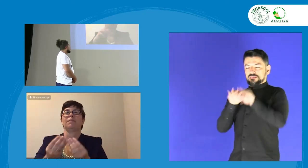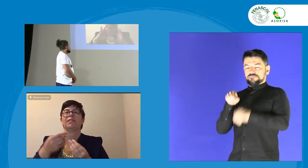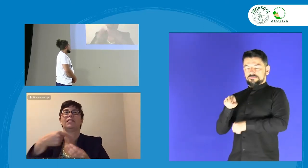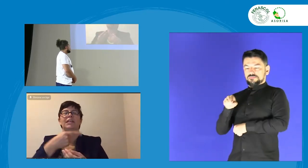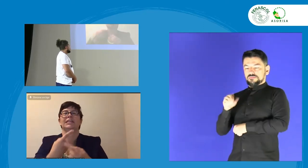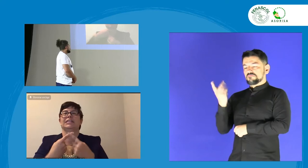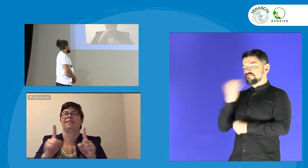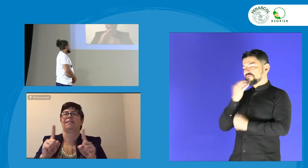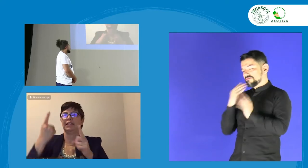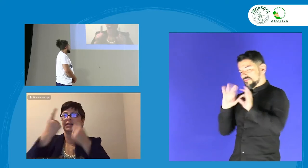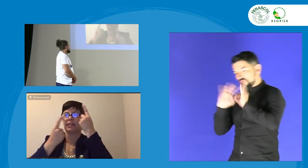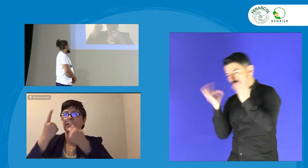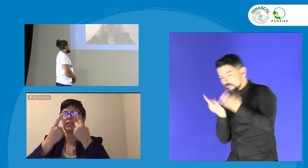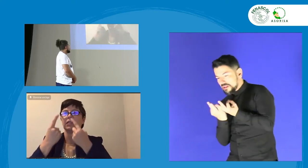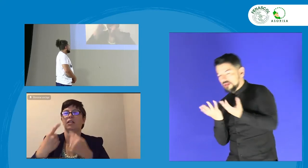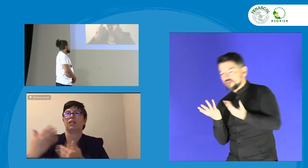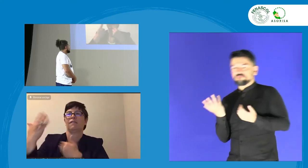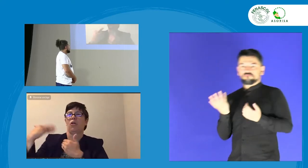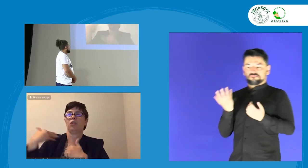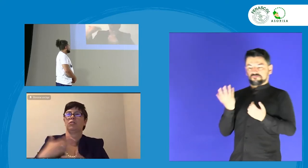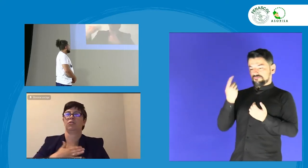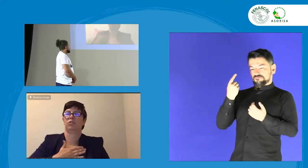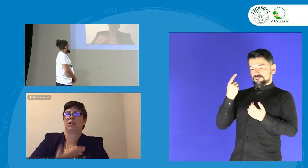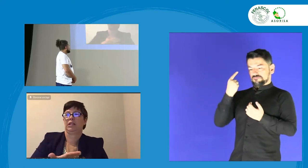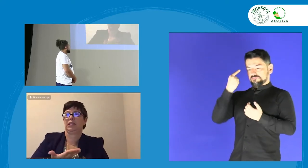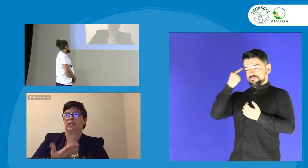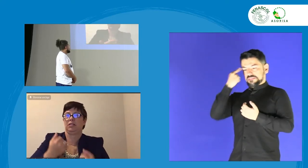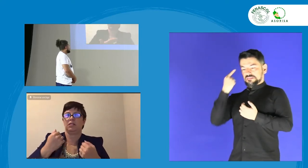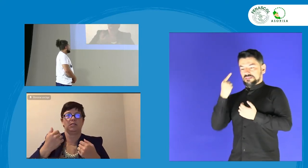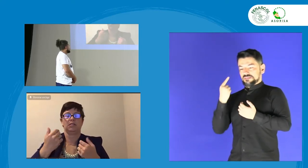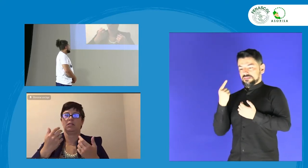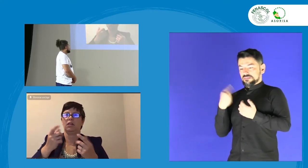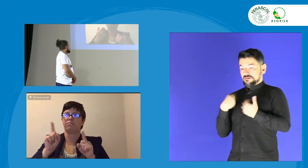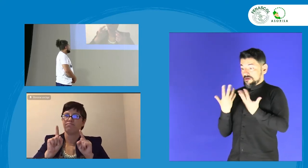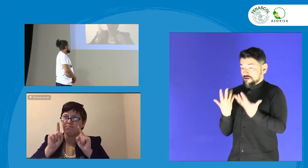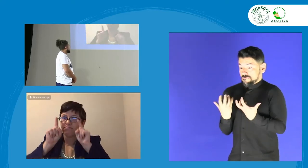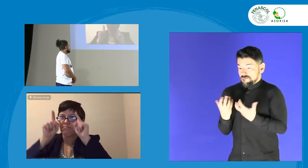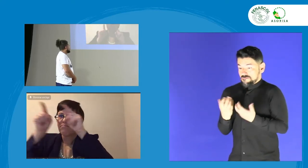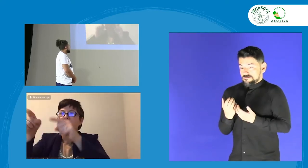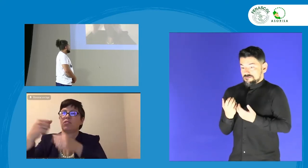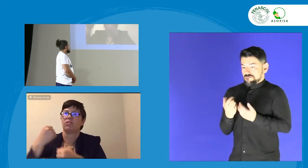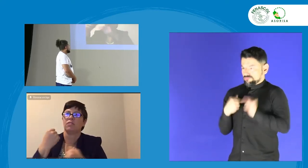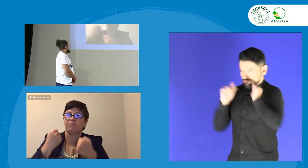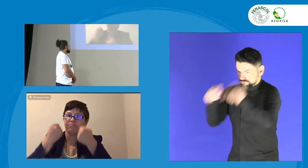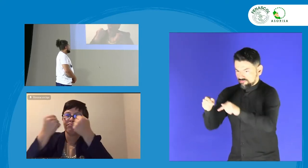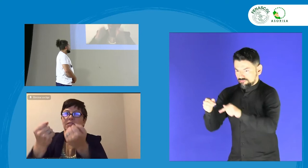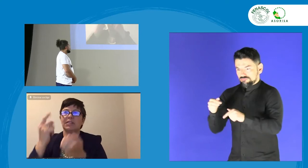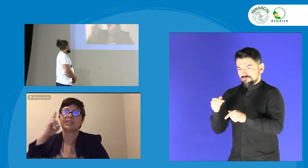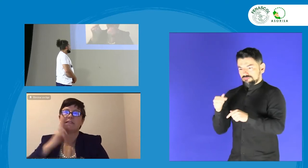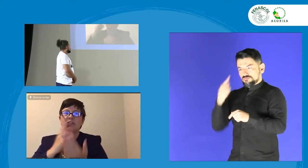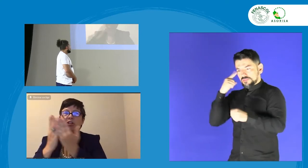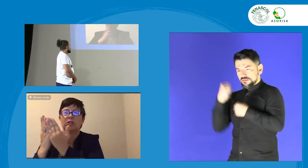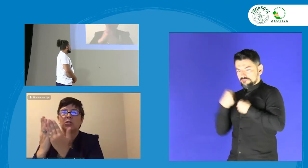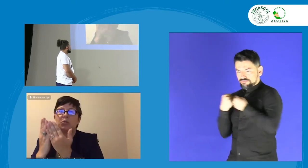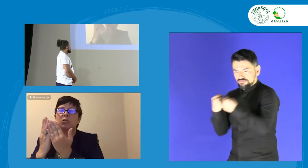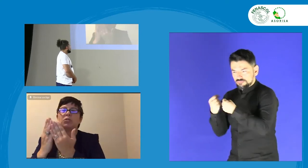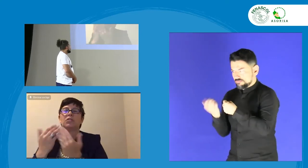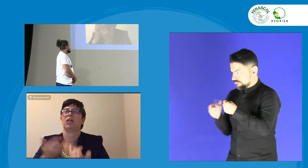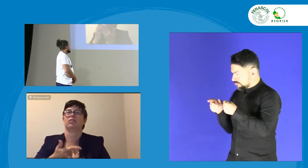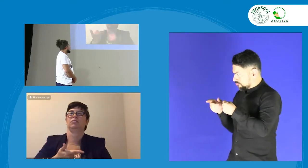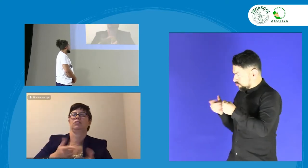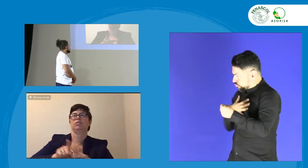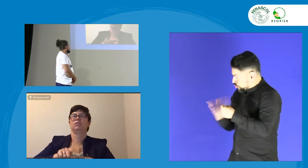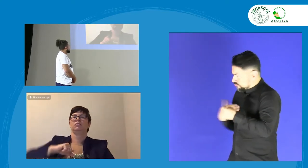cursos en lengua de señas para que las familias puedan aprender la lengua y que de esta manera, pues, los educadores sordos puedan ir a los